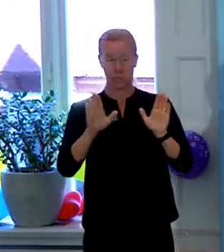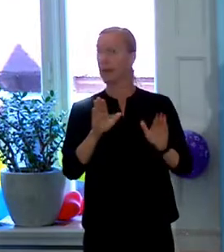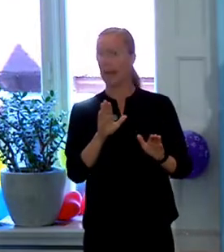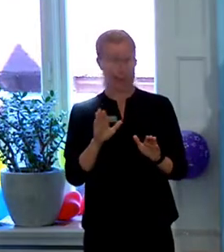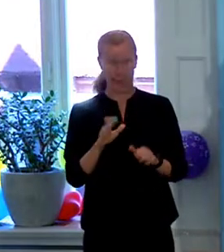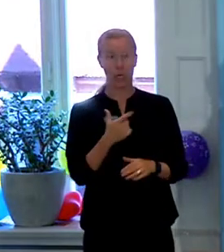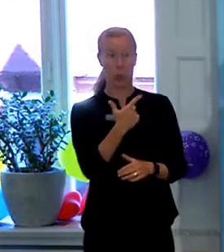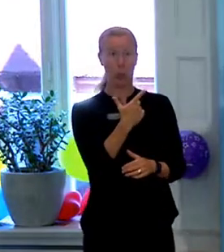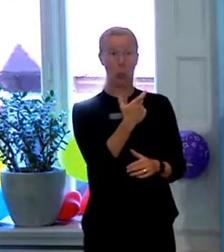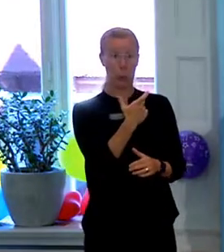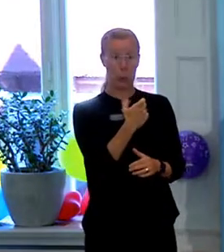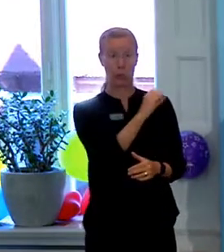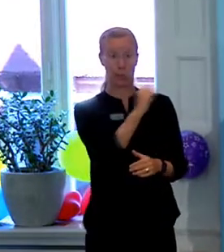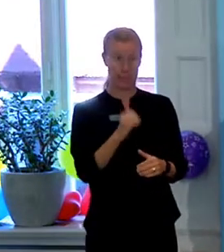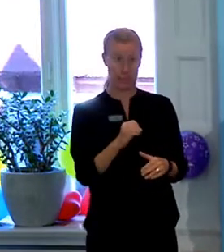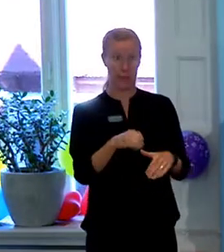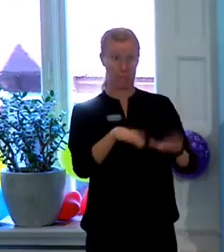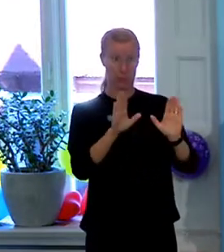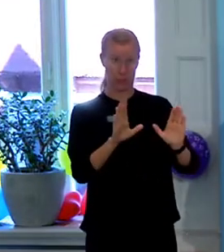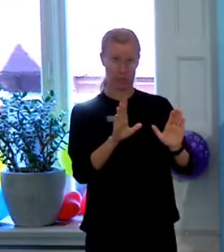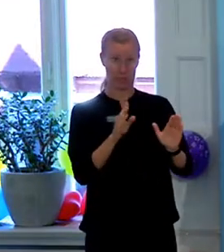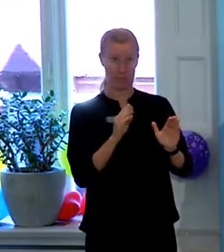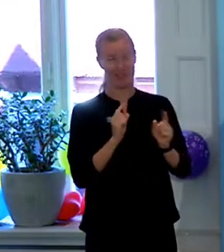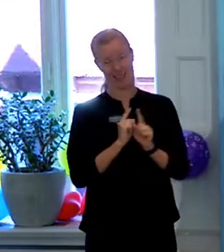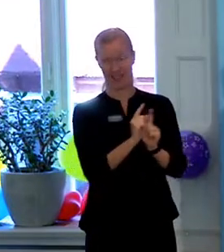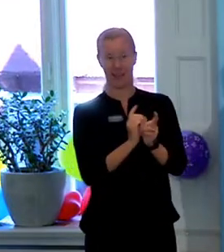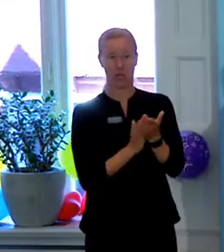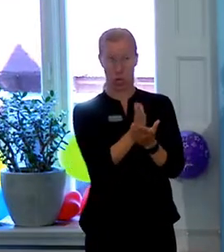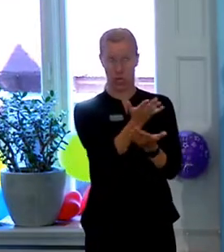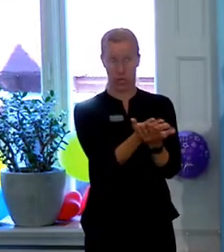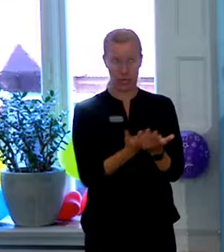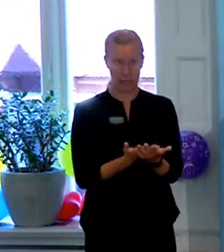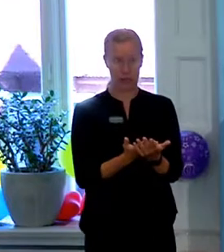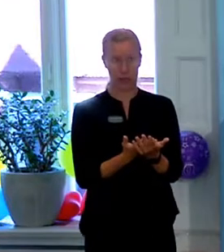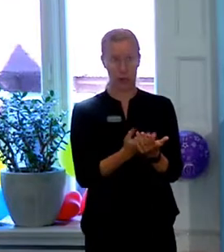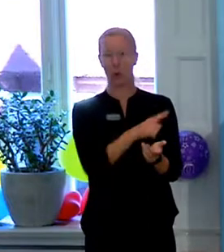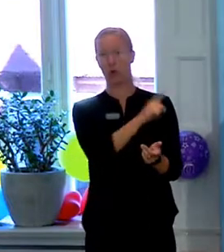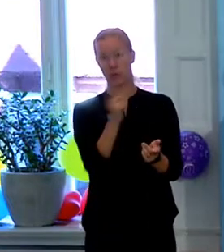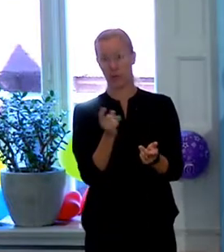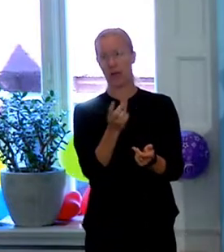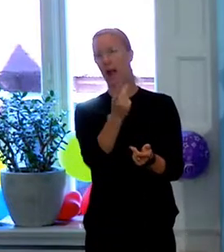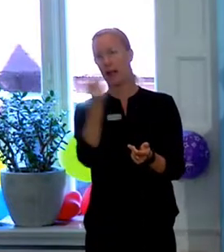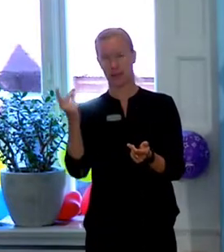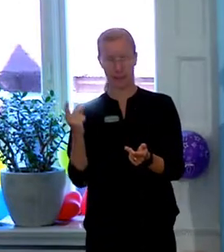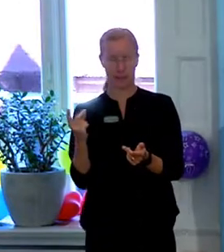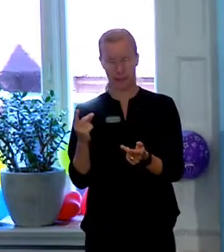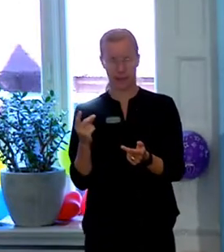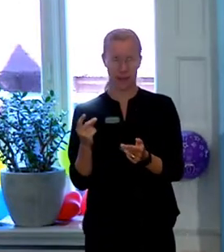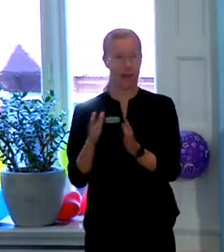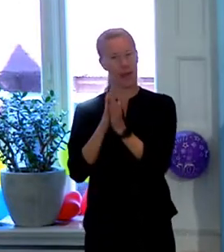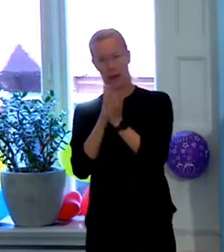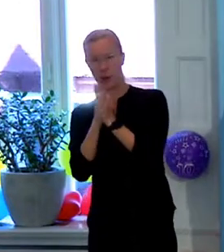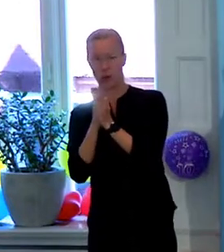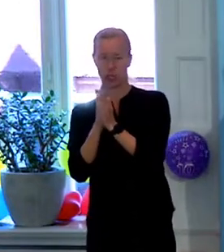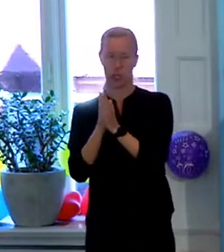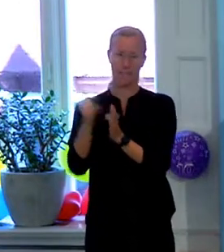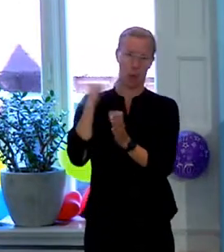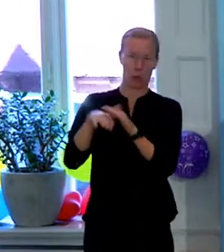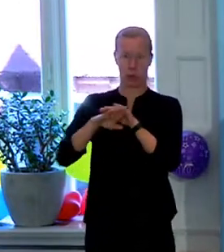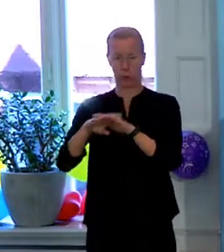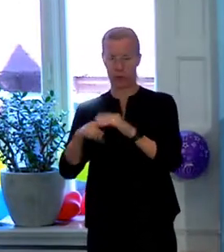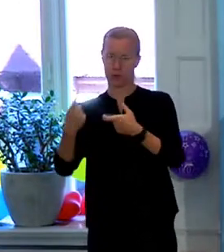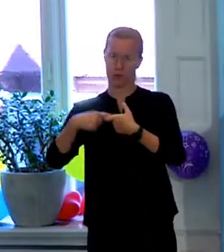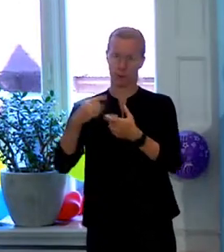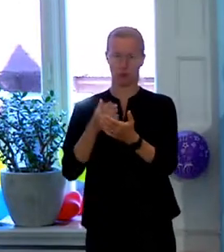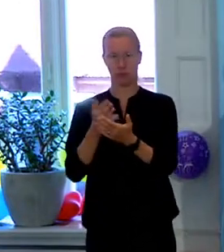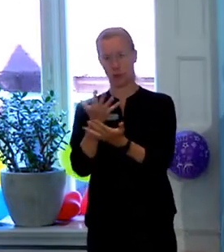om 70% muslimer enligt kartläggningen ungefär. Och sen är det andra religiösa bakgrunder i de strukturer